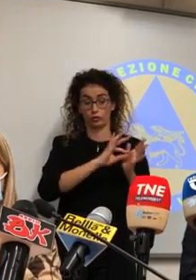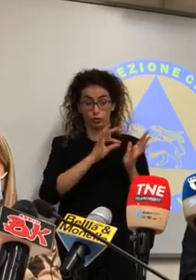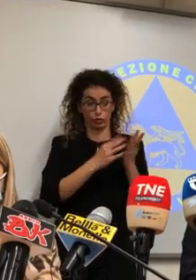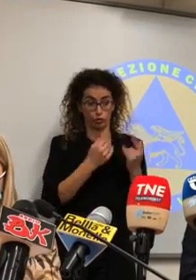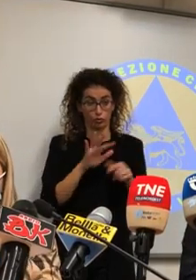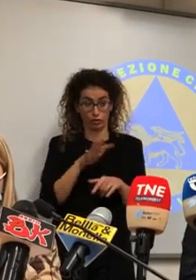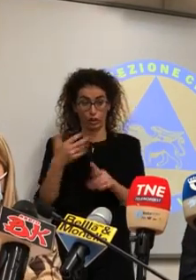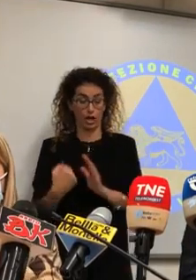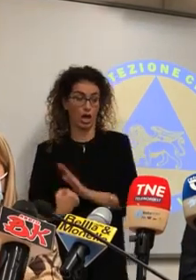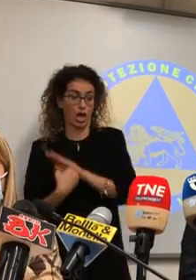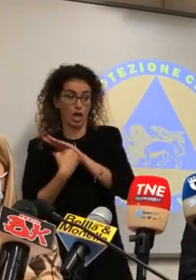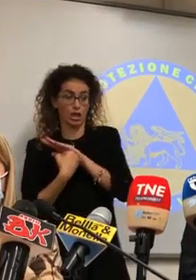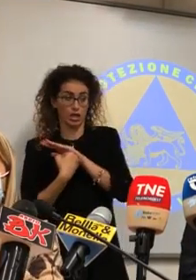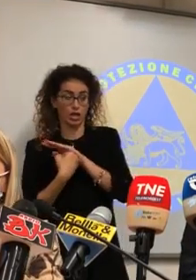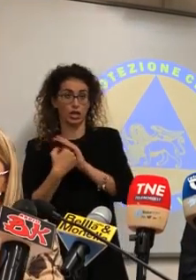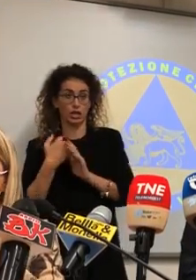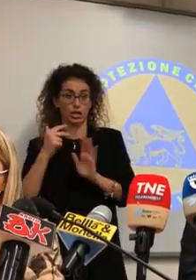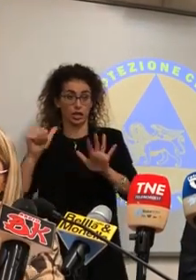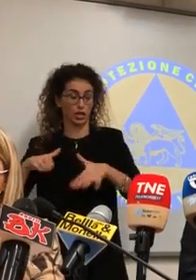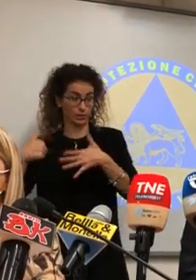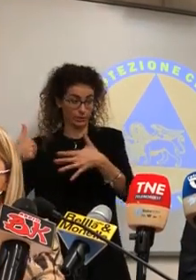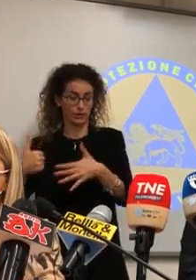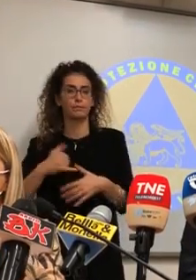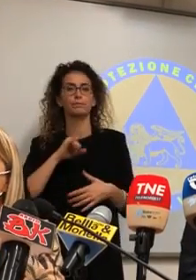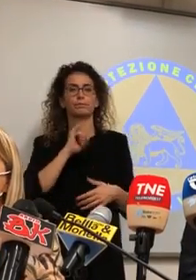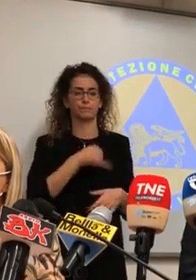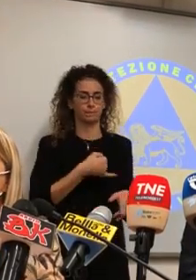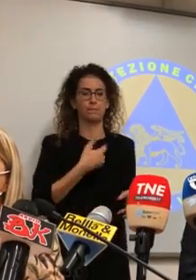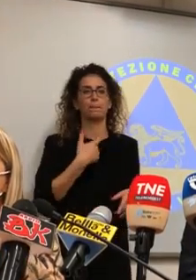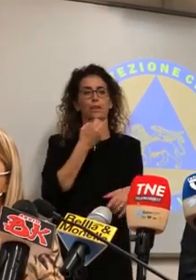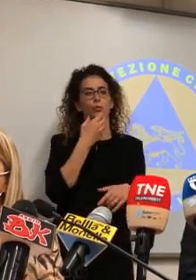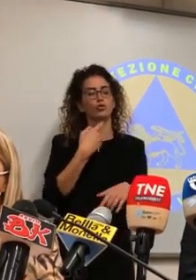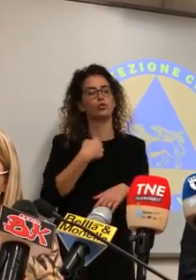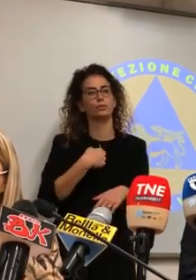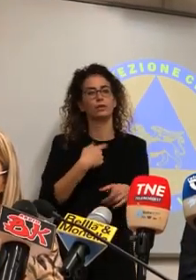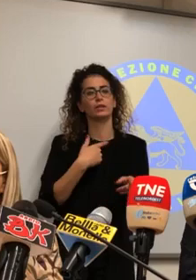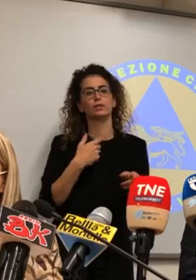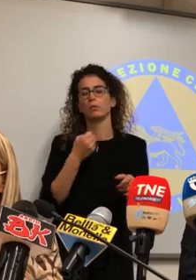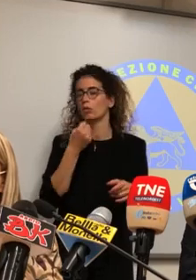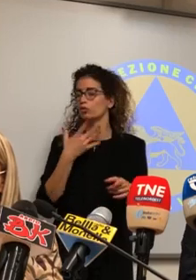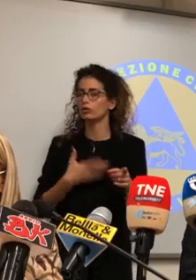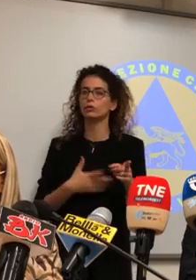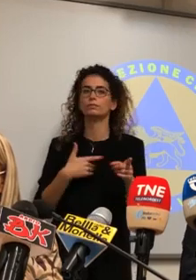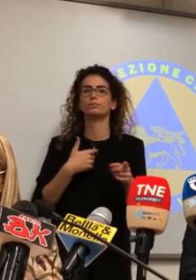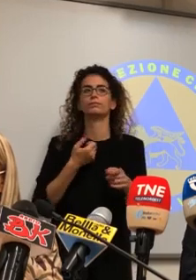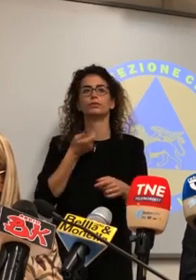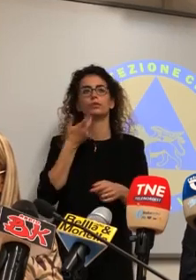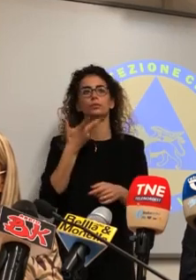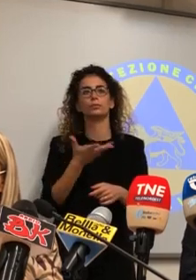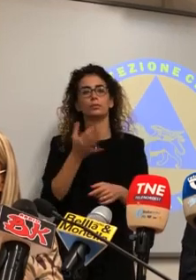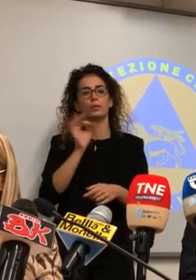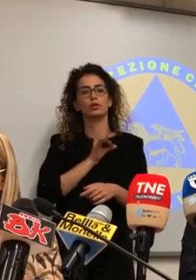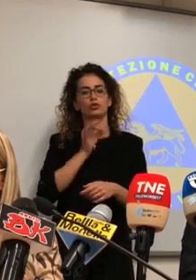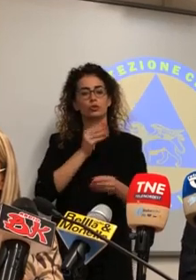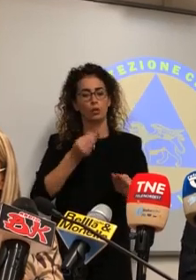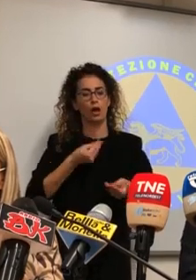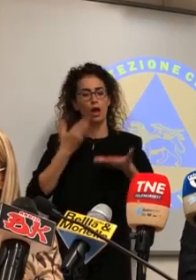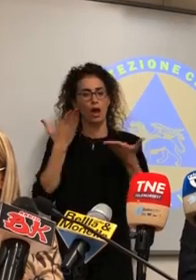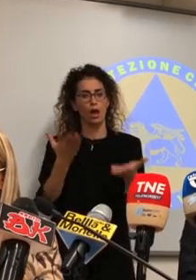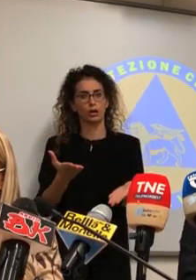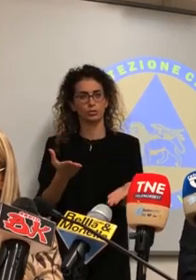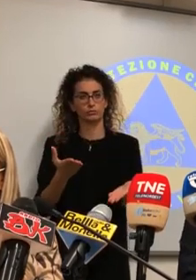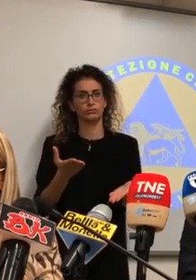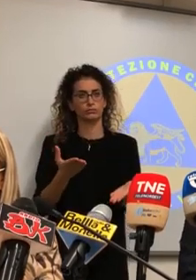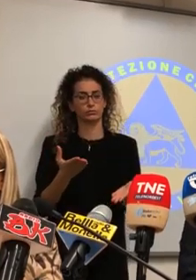Grazie. Presidente, buongiorno. Prego, buongiorno. Lei ci ha dato i dati della percentuale dei vaccinati,